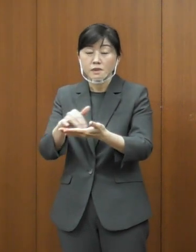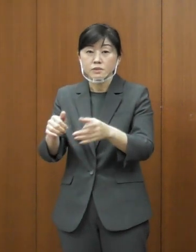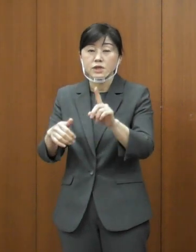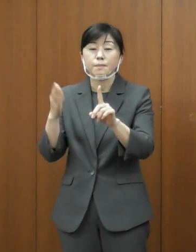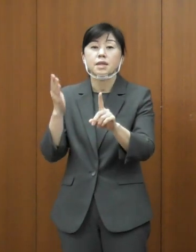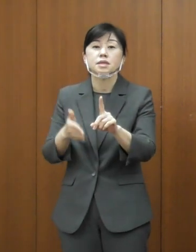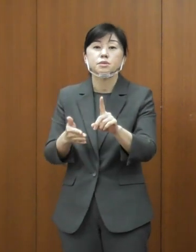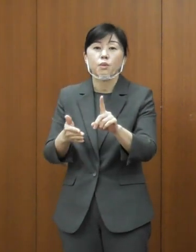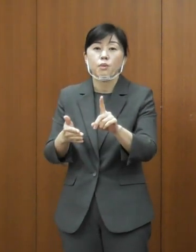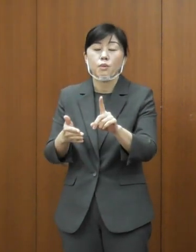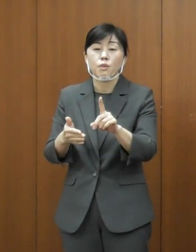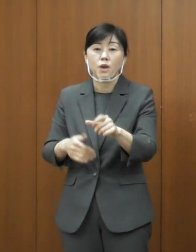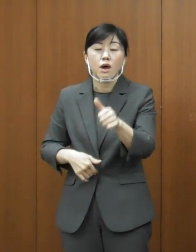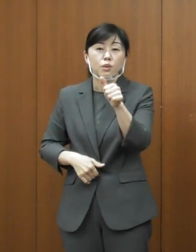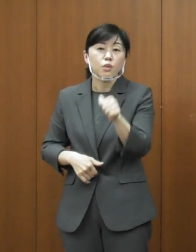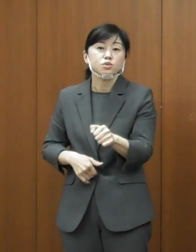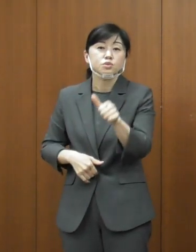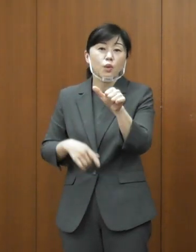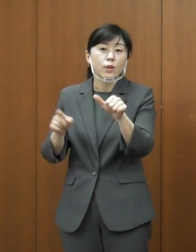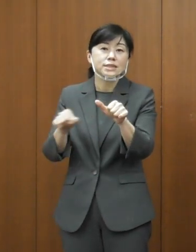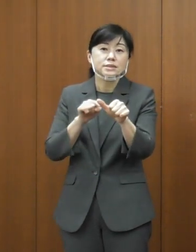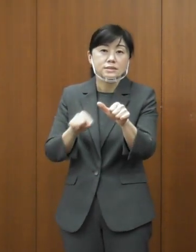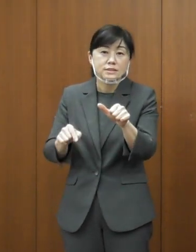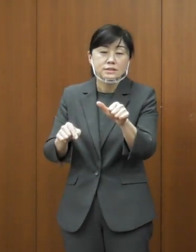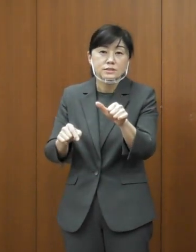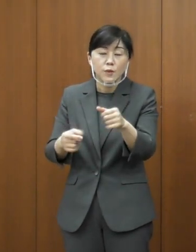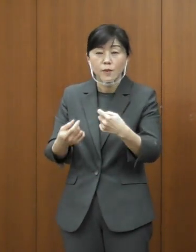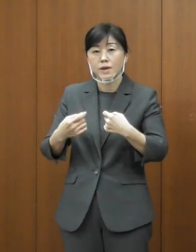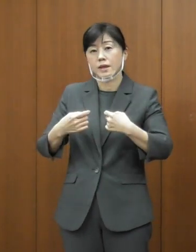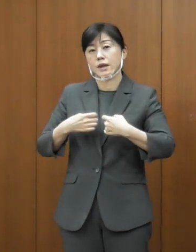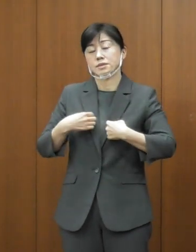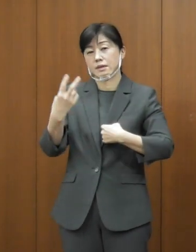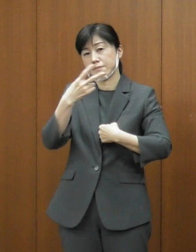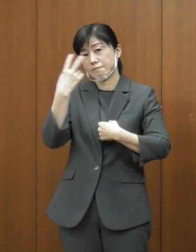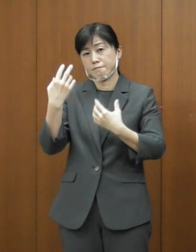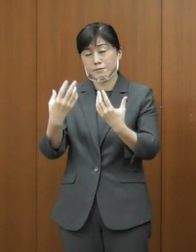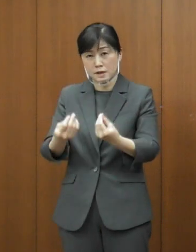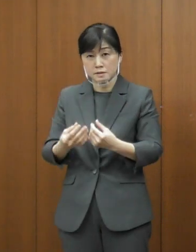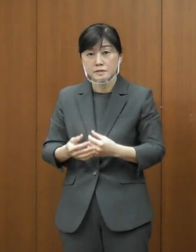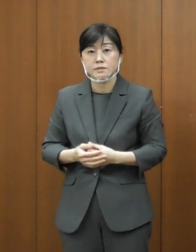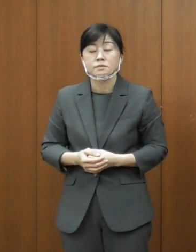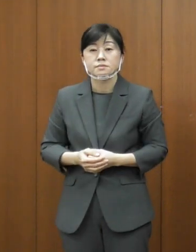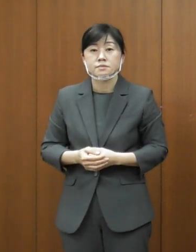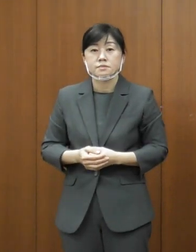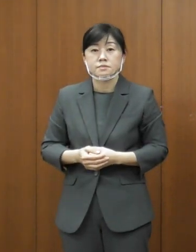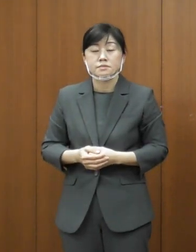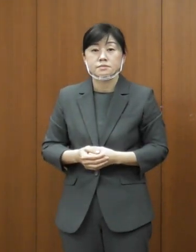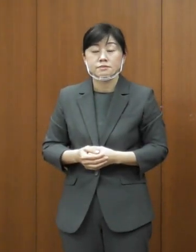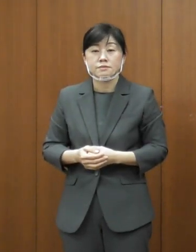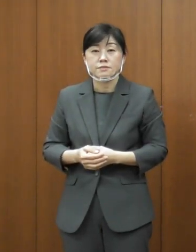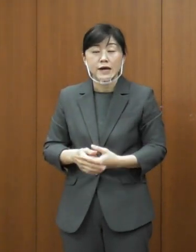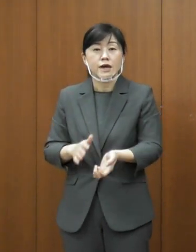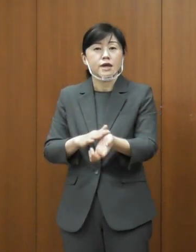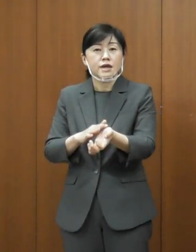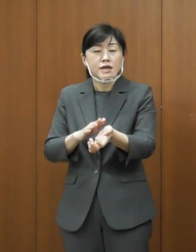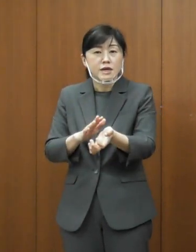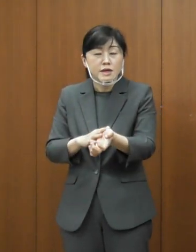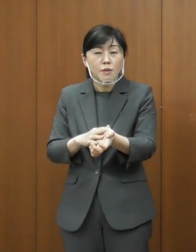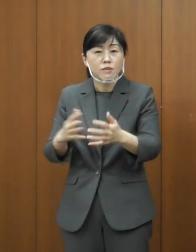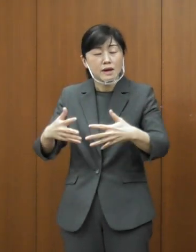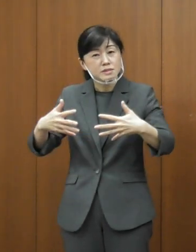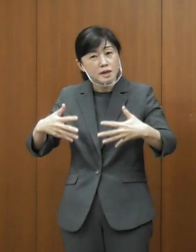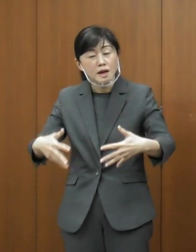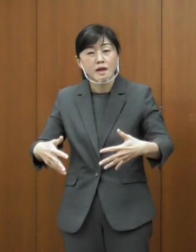1% 55人の方の陽性を確認しています。医療体制はかな